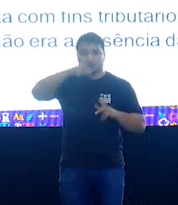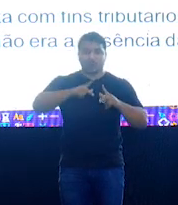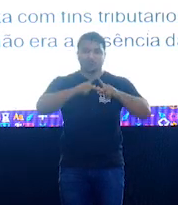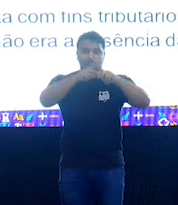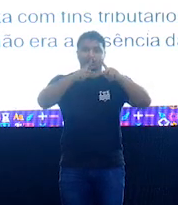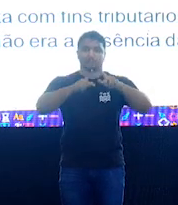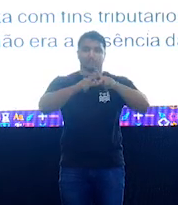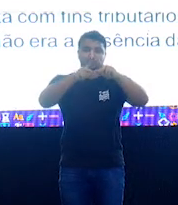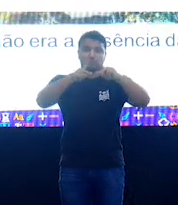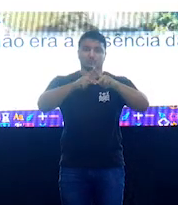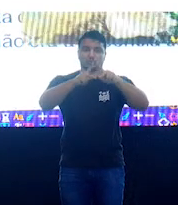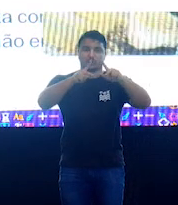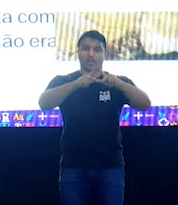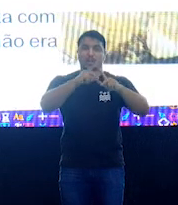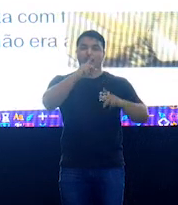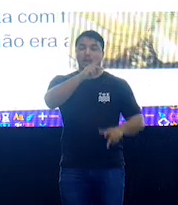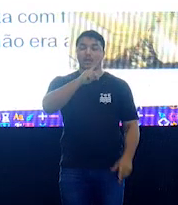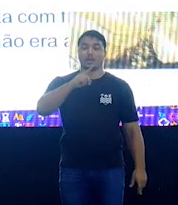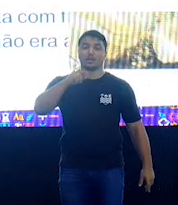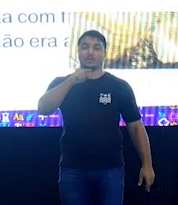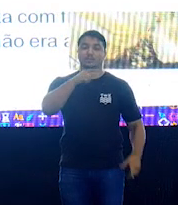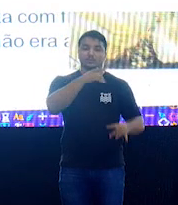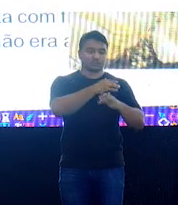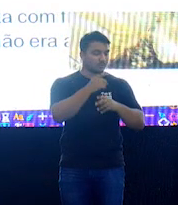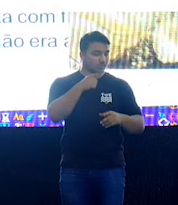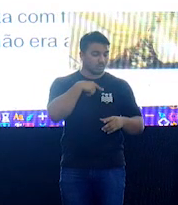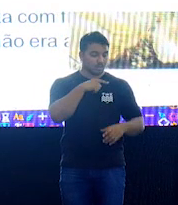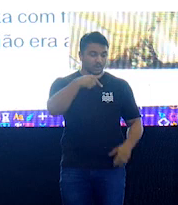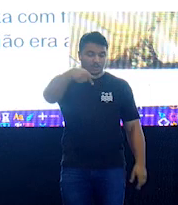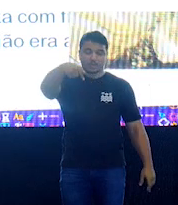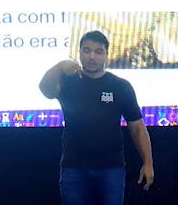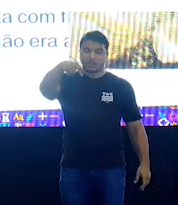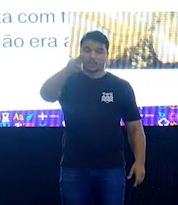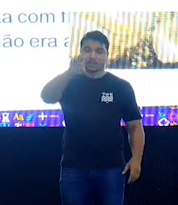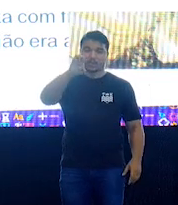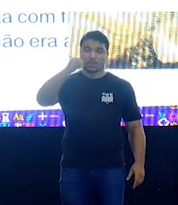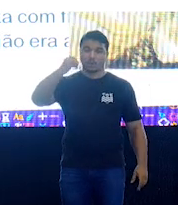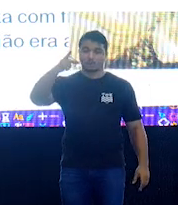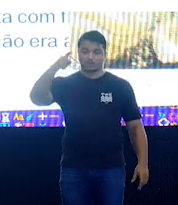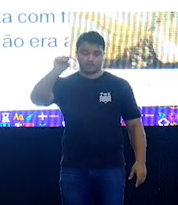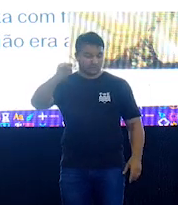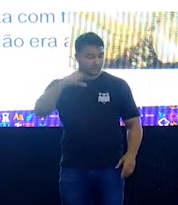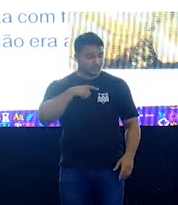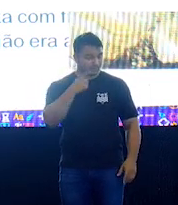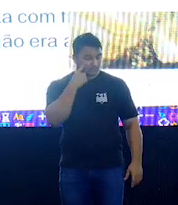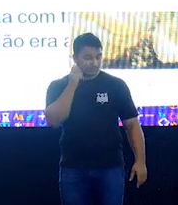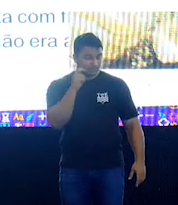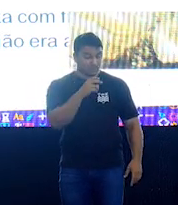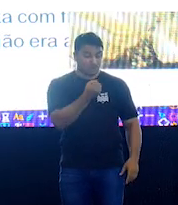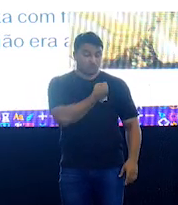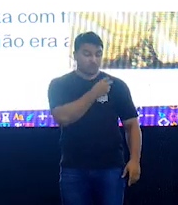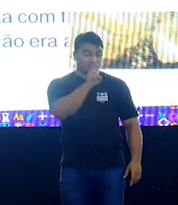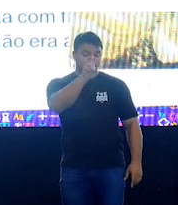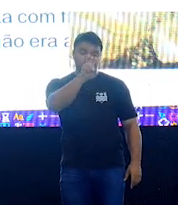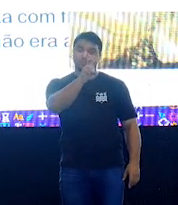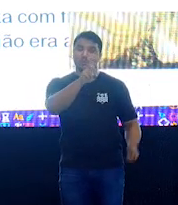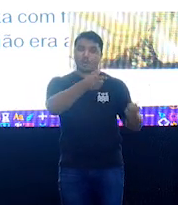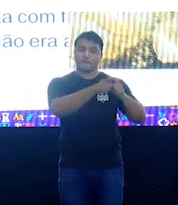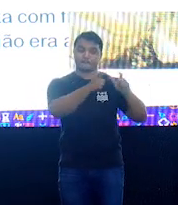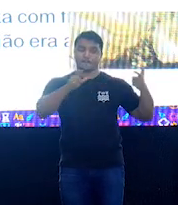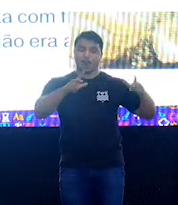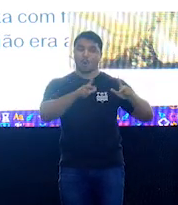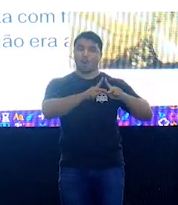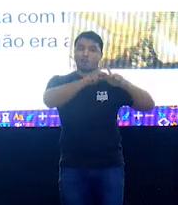A grande pirâmide Quéops, que é essa daqui, ó, que você está vendo aqui no número 5,